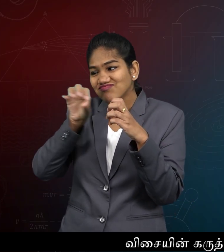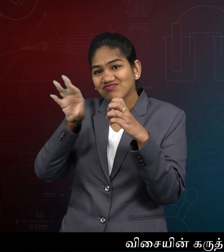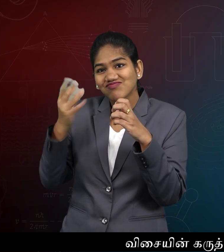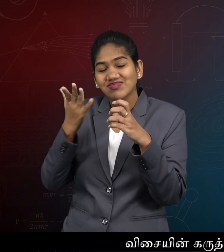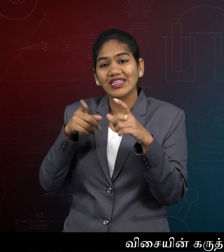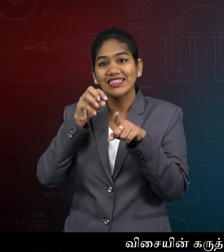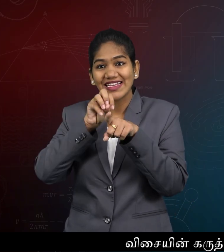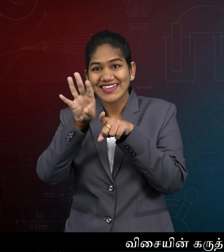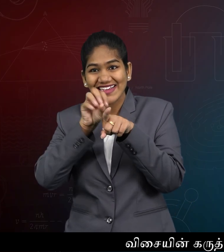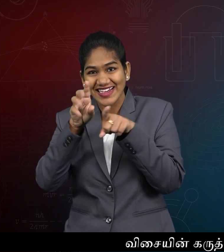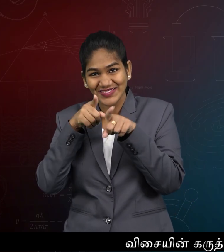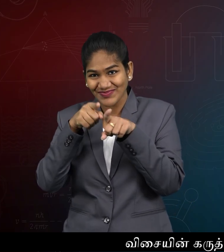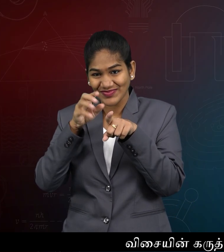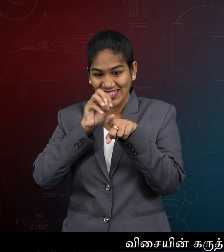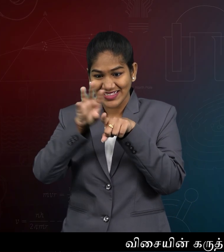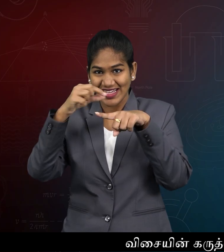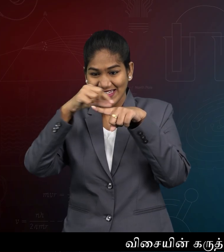விசையின் கருத்தை புரிந்து கொள்வோம்.